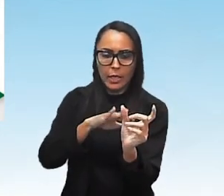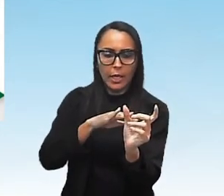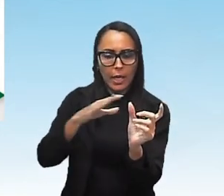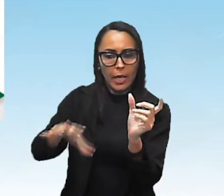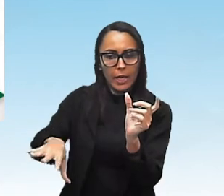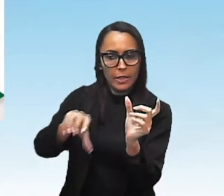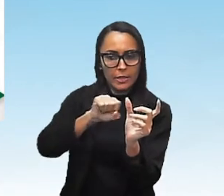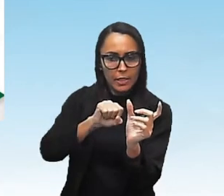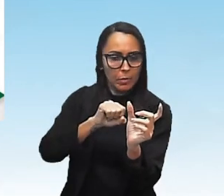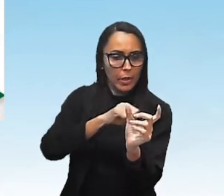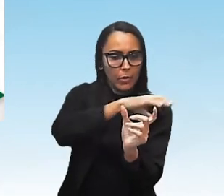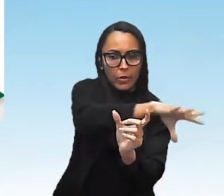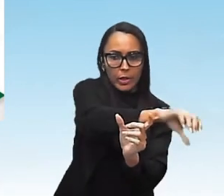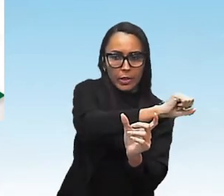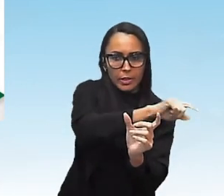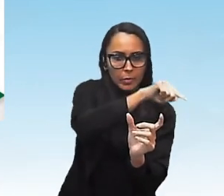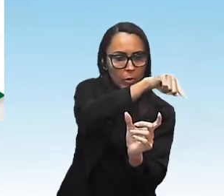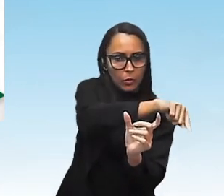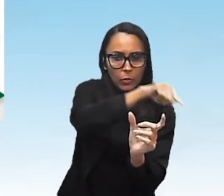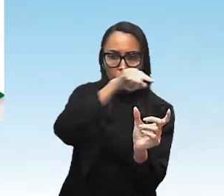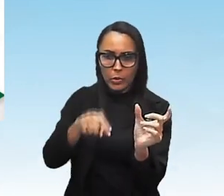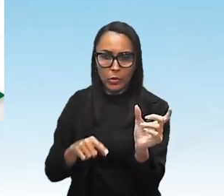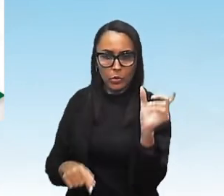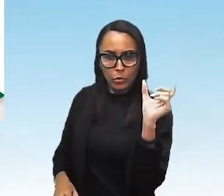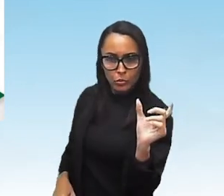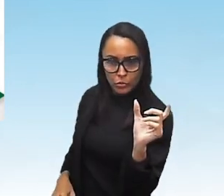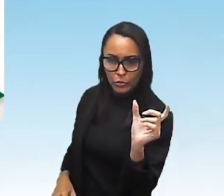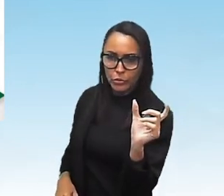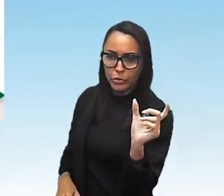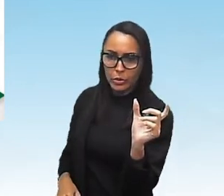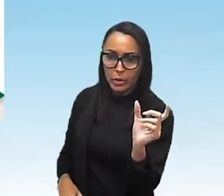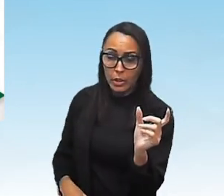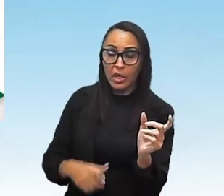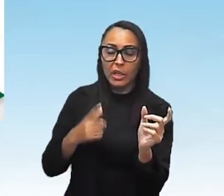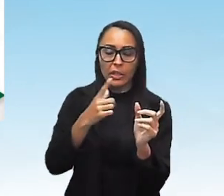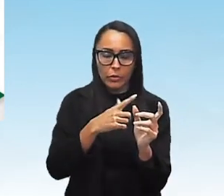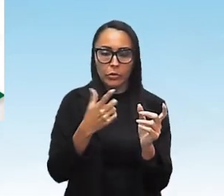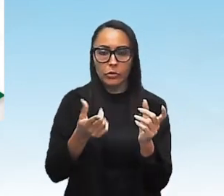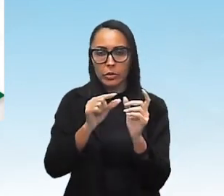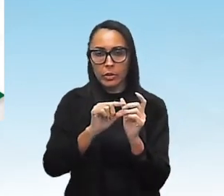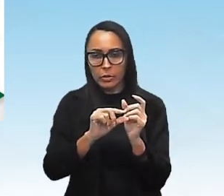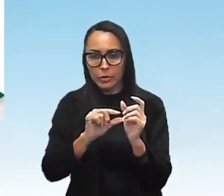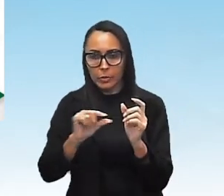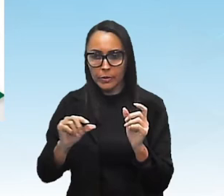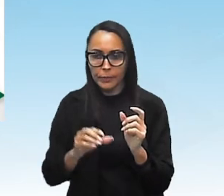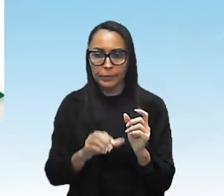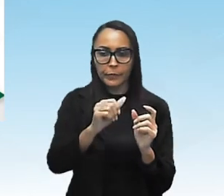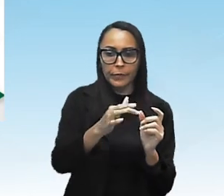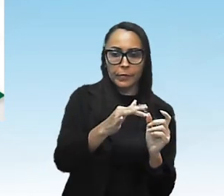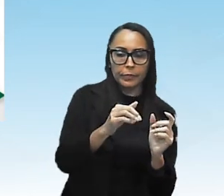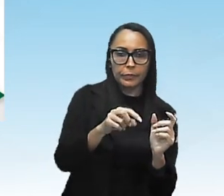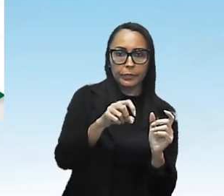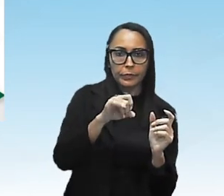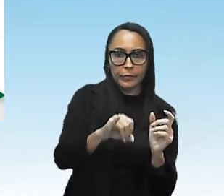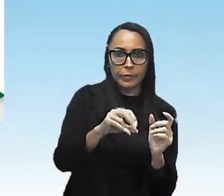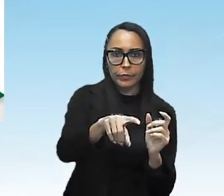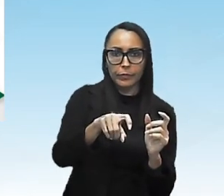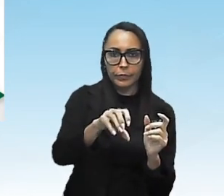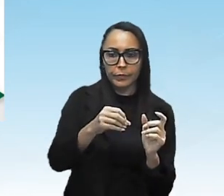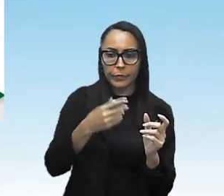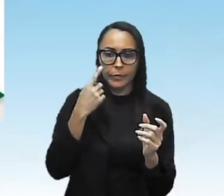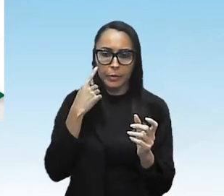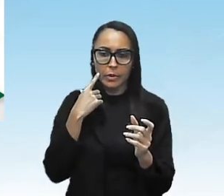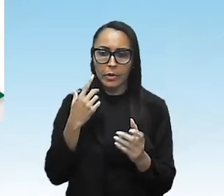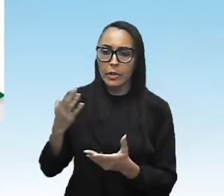um prefixo e um sufixo, que nós chamamos de os afixos. Mais uma vez na tela, vejam